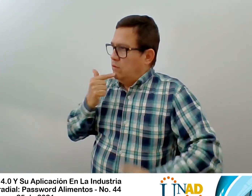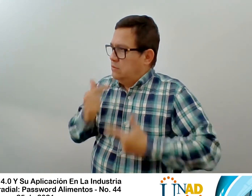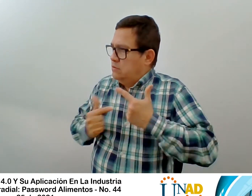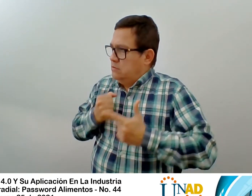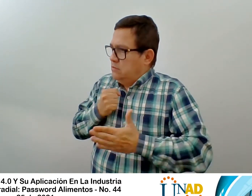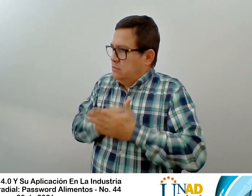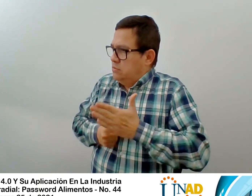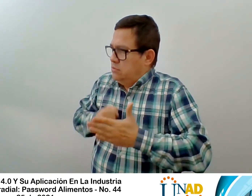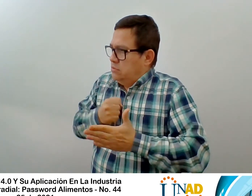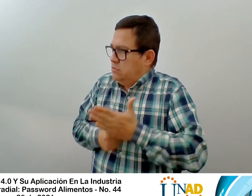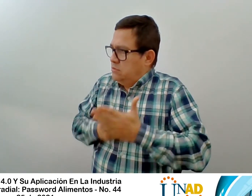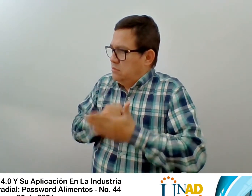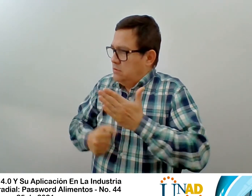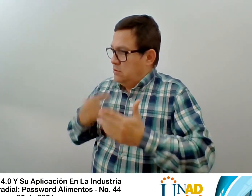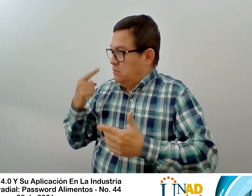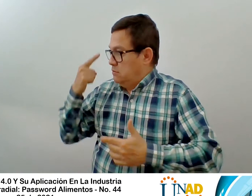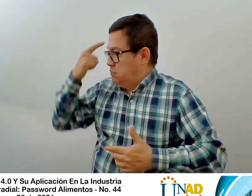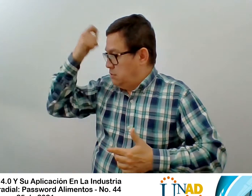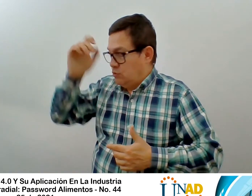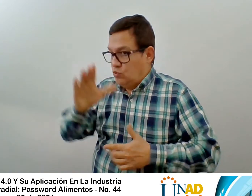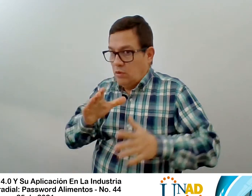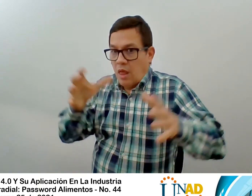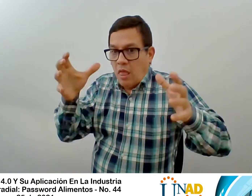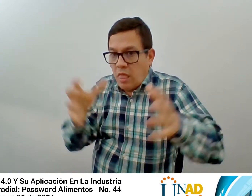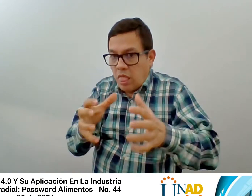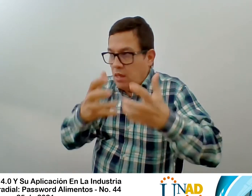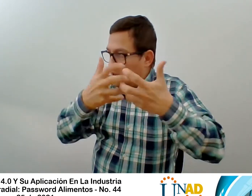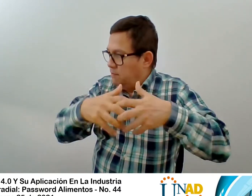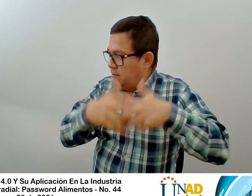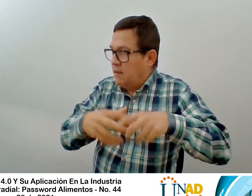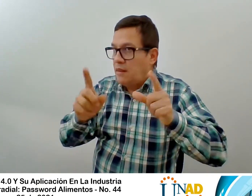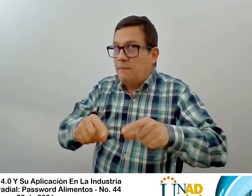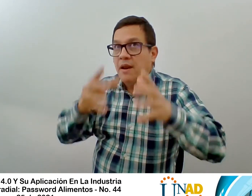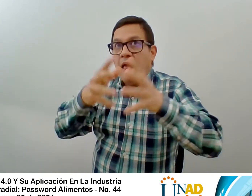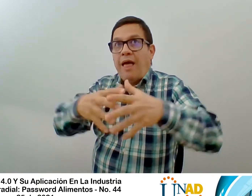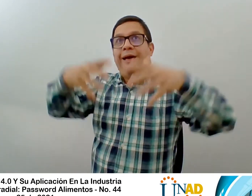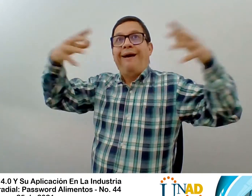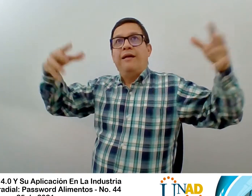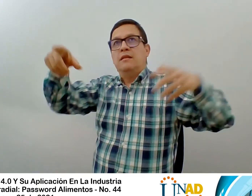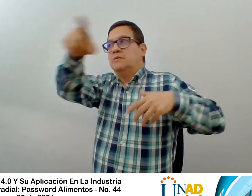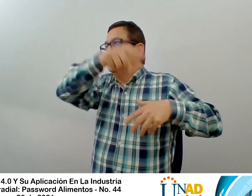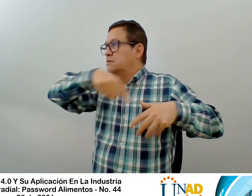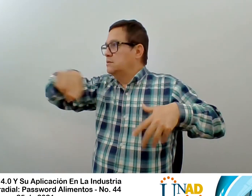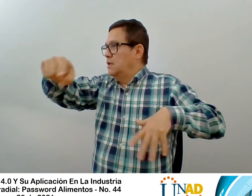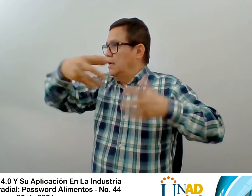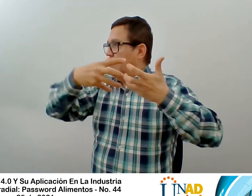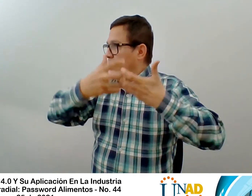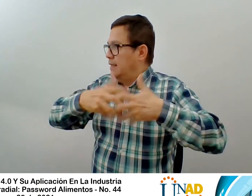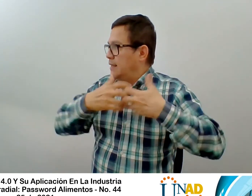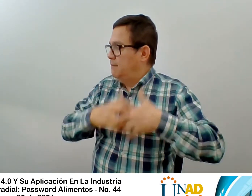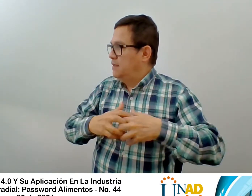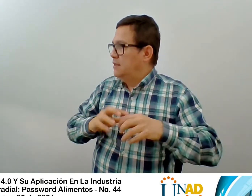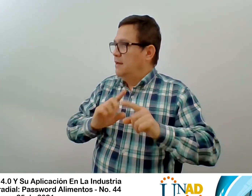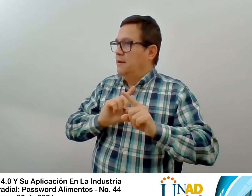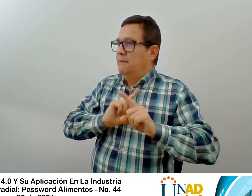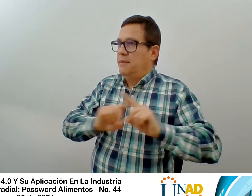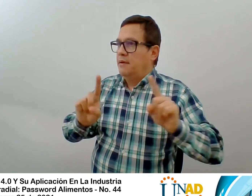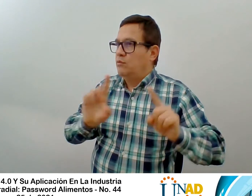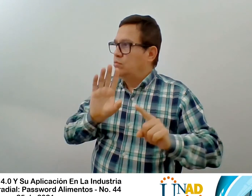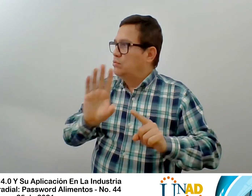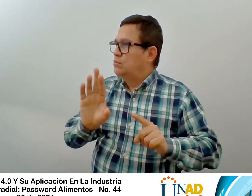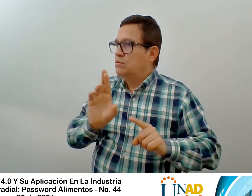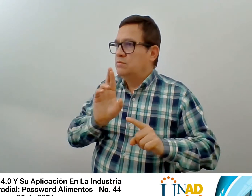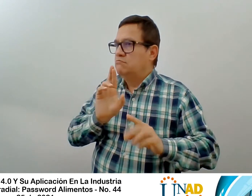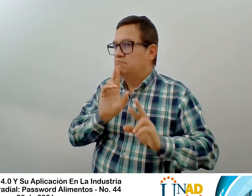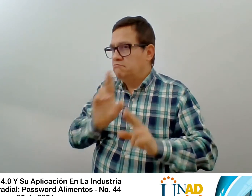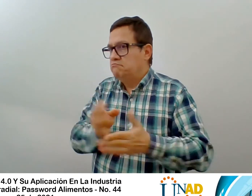grandes desafíos, no solamente para aquellos microempresarios, sino también para las grandes empresas.